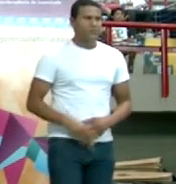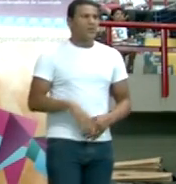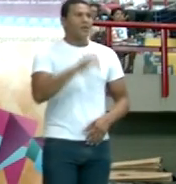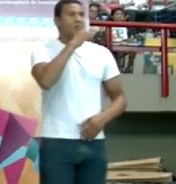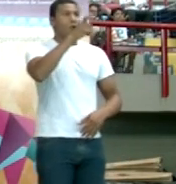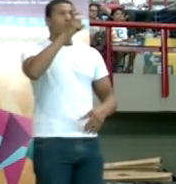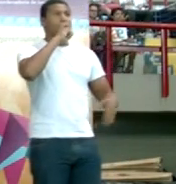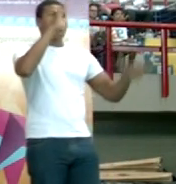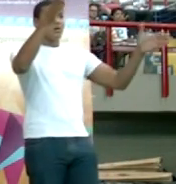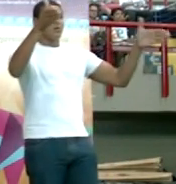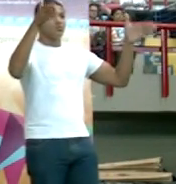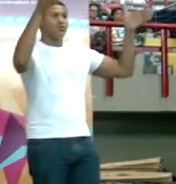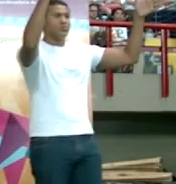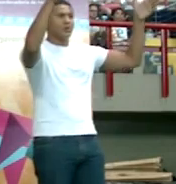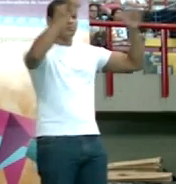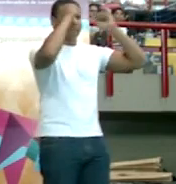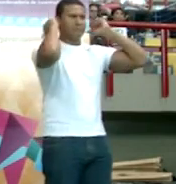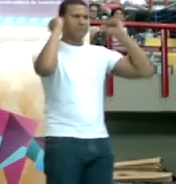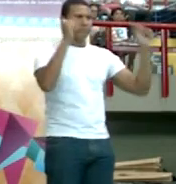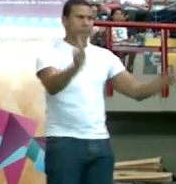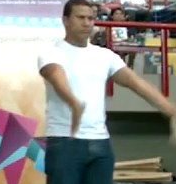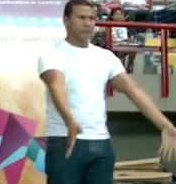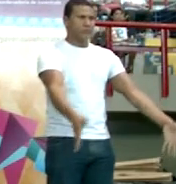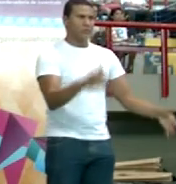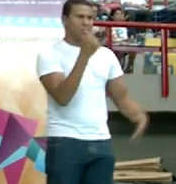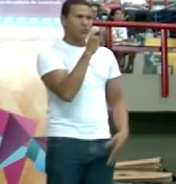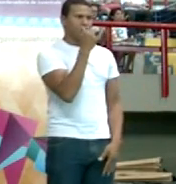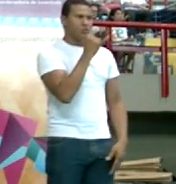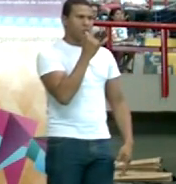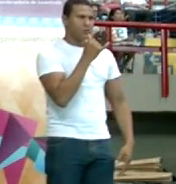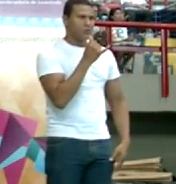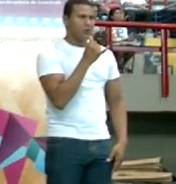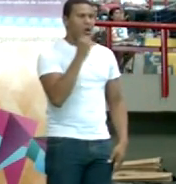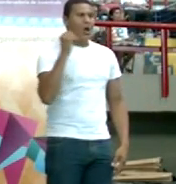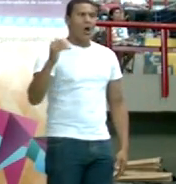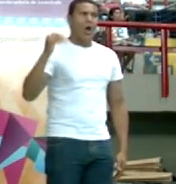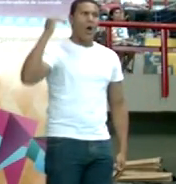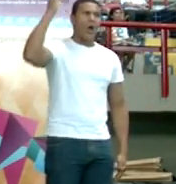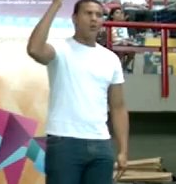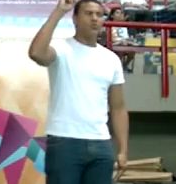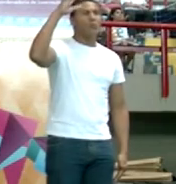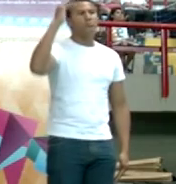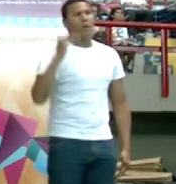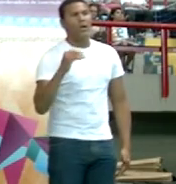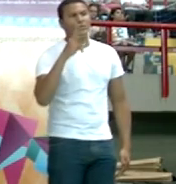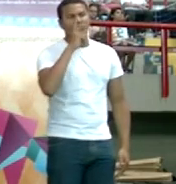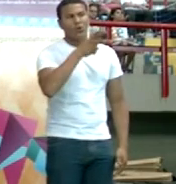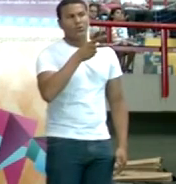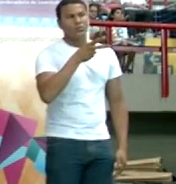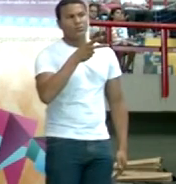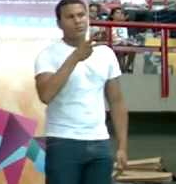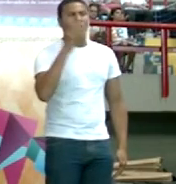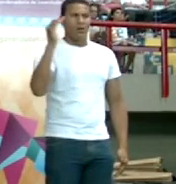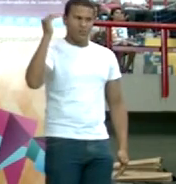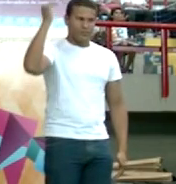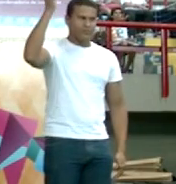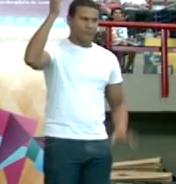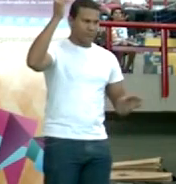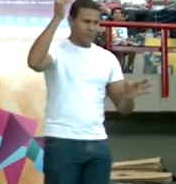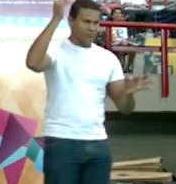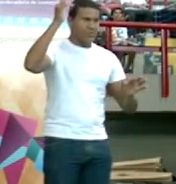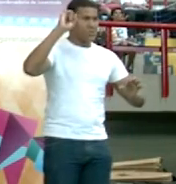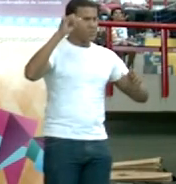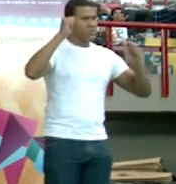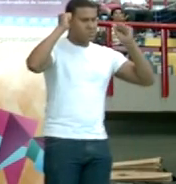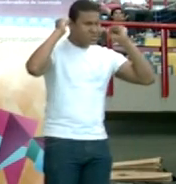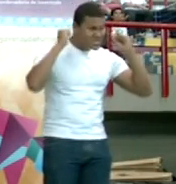na sua cabeça? Alta ou baixa potência? Falem. Alta. Se